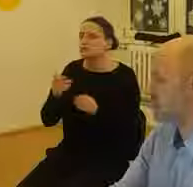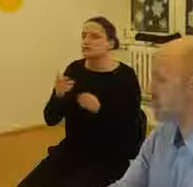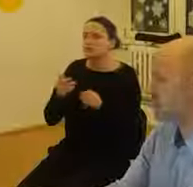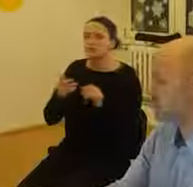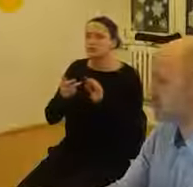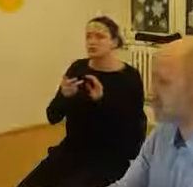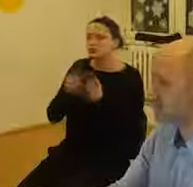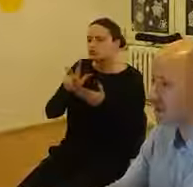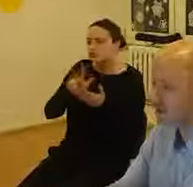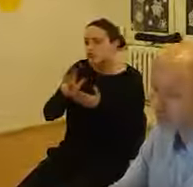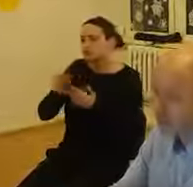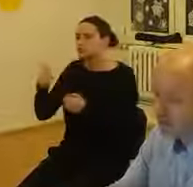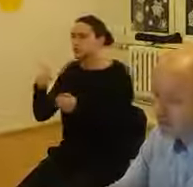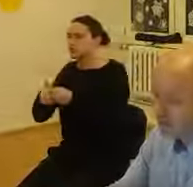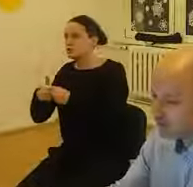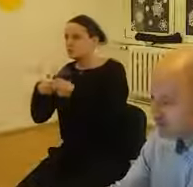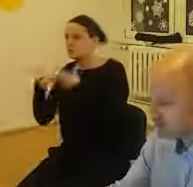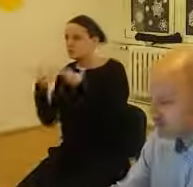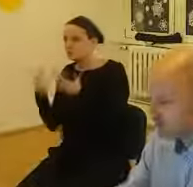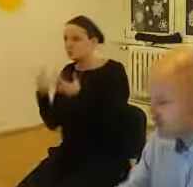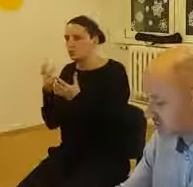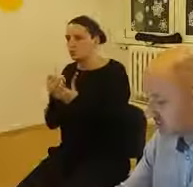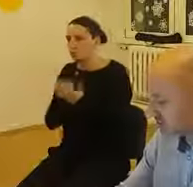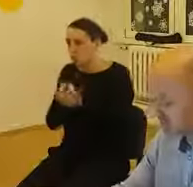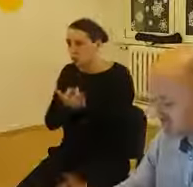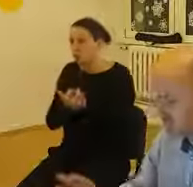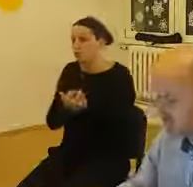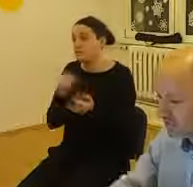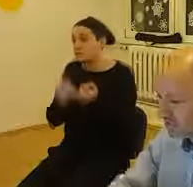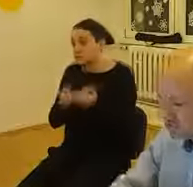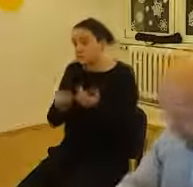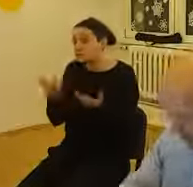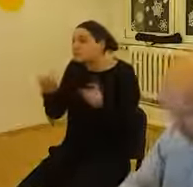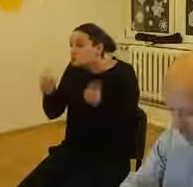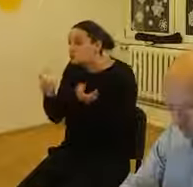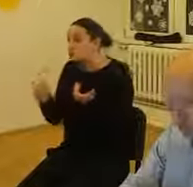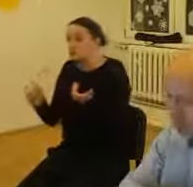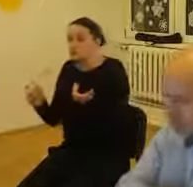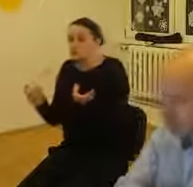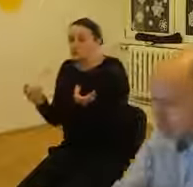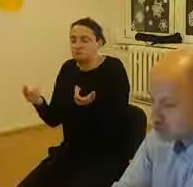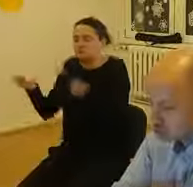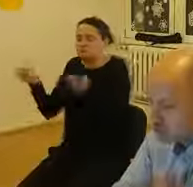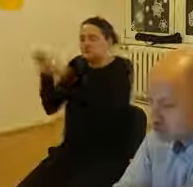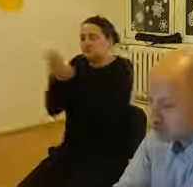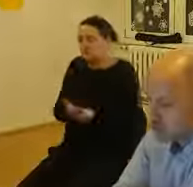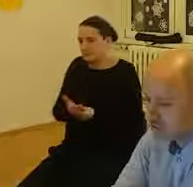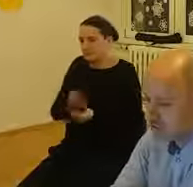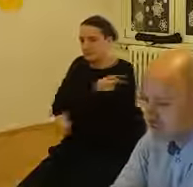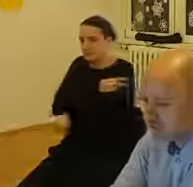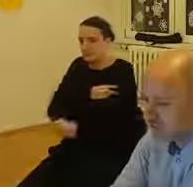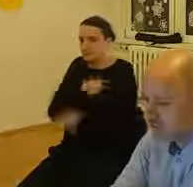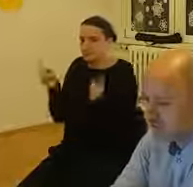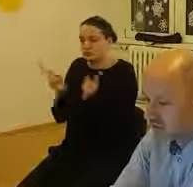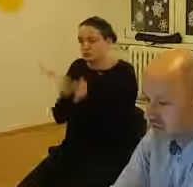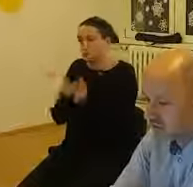27 lutego. Gdyby Państwo mieli jakieś sprawy albo po drodze się coś wydarzy, to zapraszam na te dyżury również do